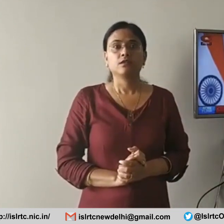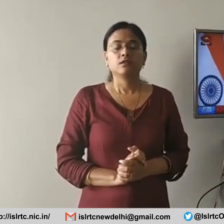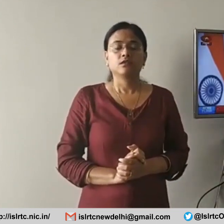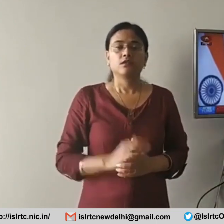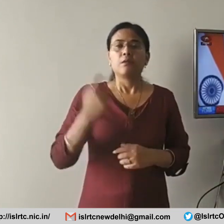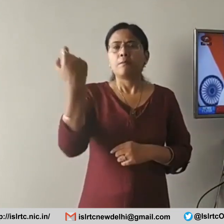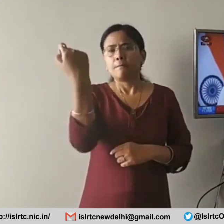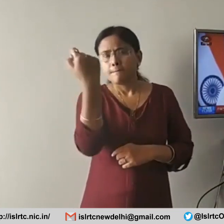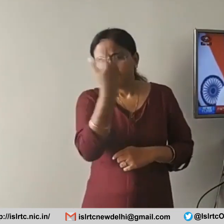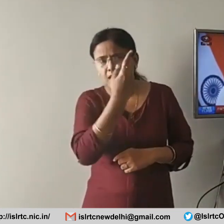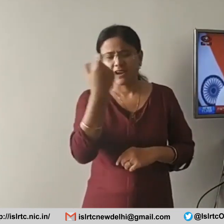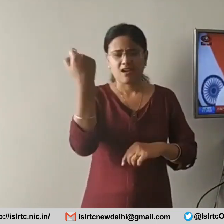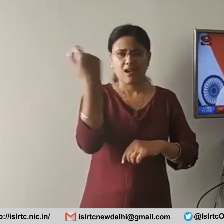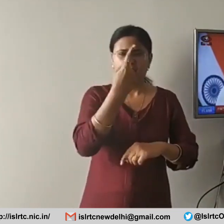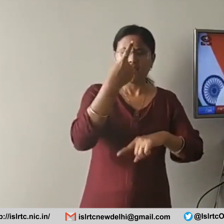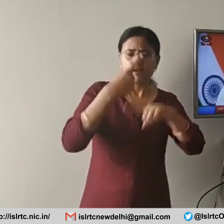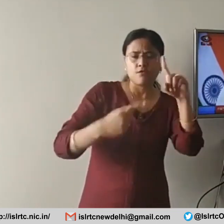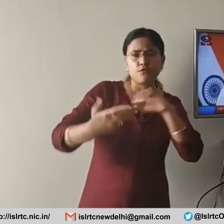महीना डेढ़ महीना पहले